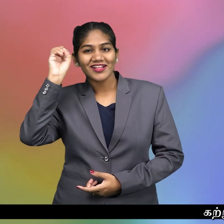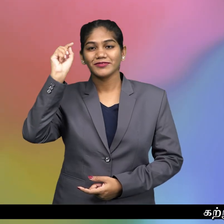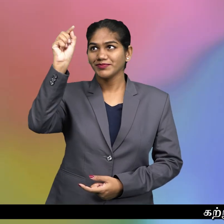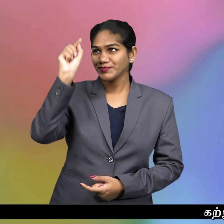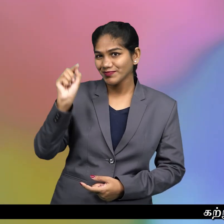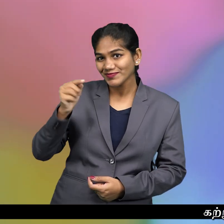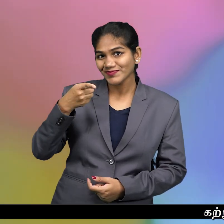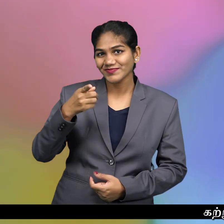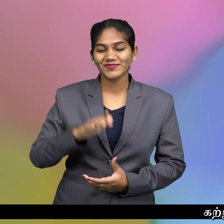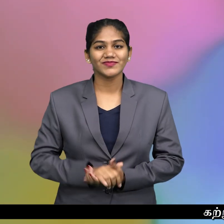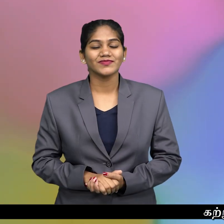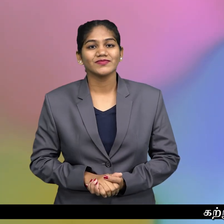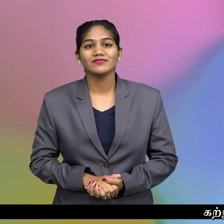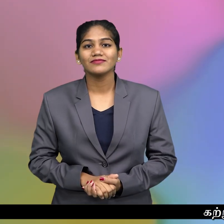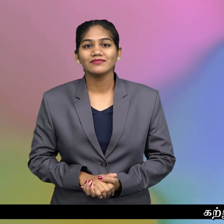கற்றுக்கொள்வீர்கள்.